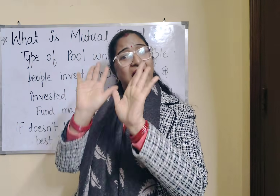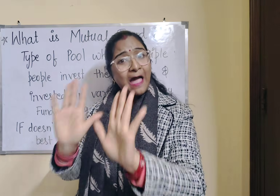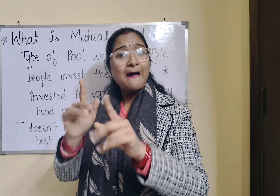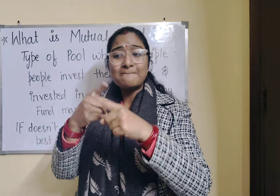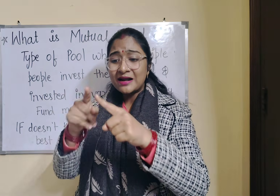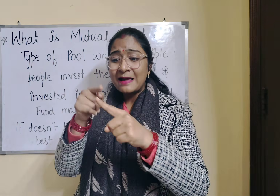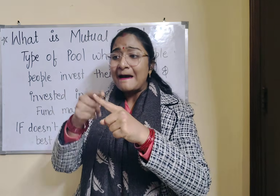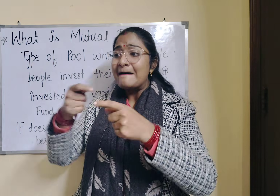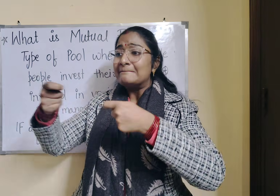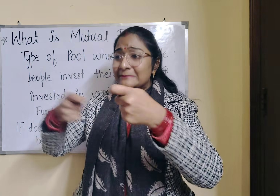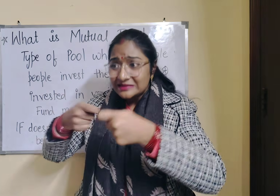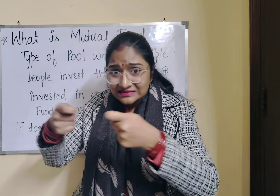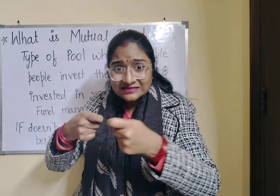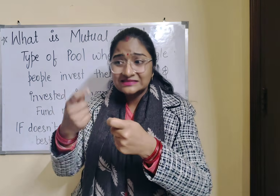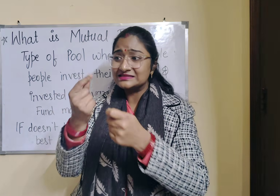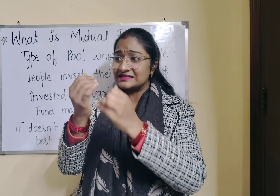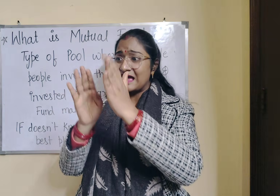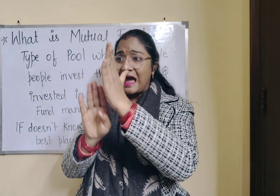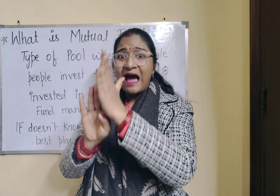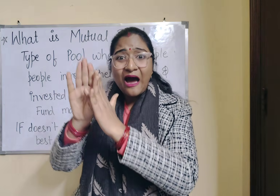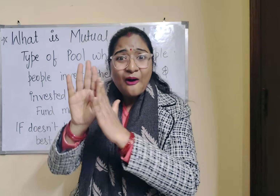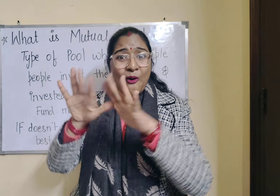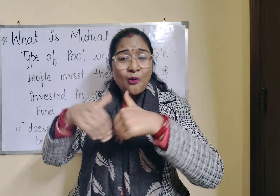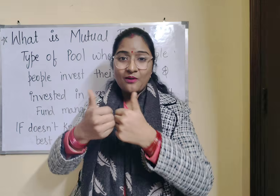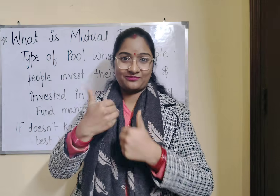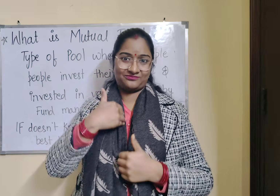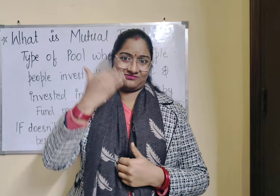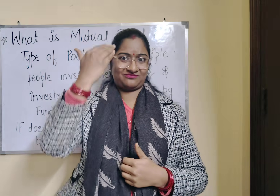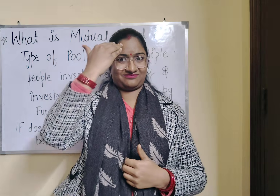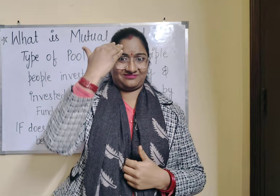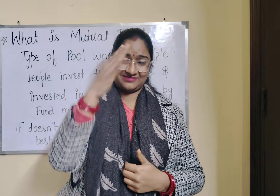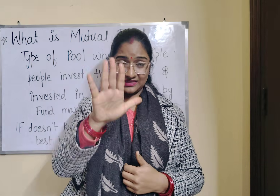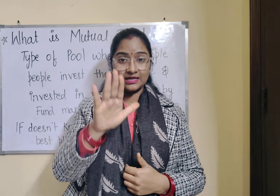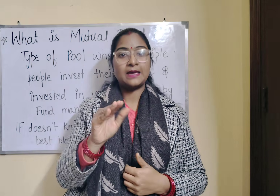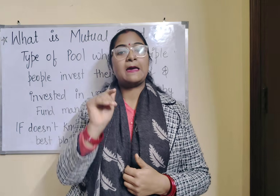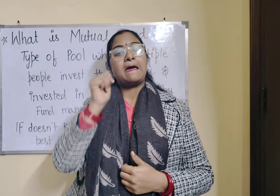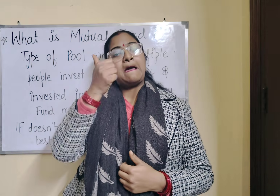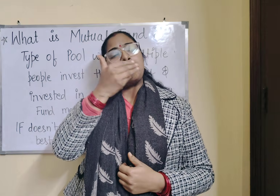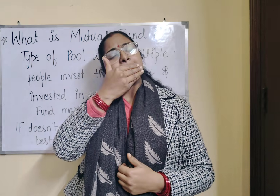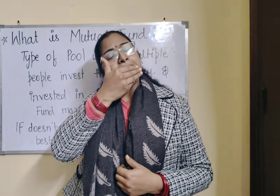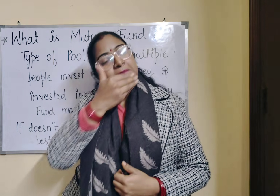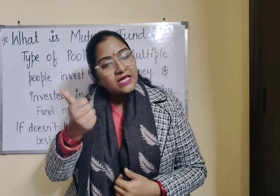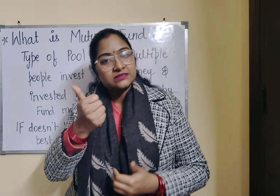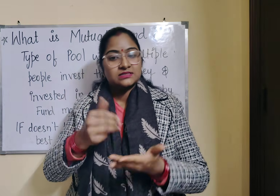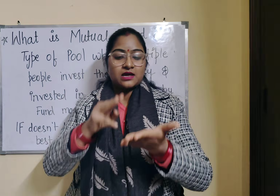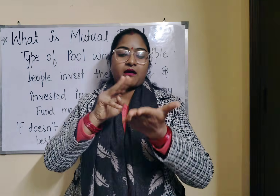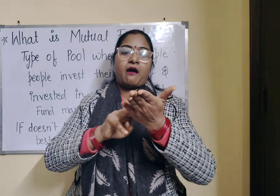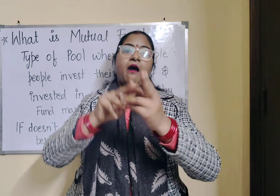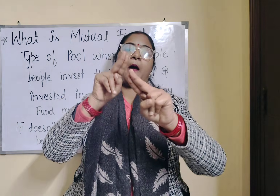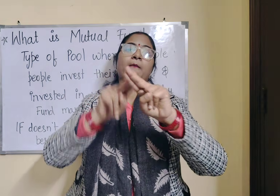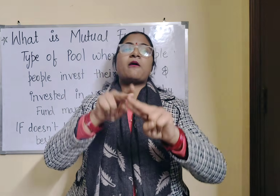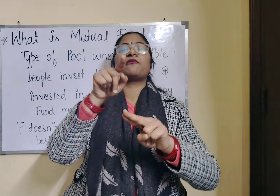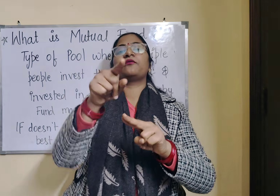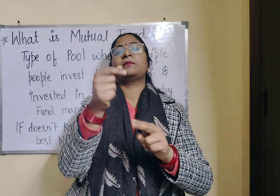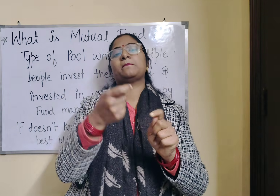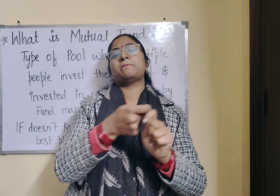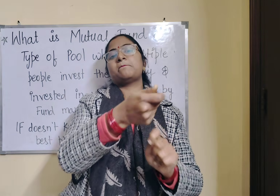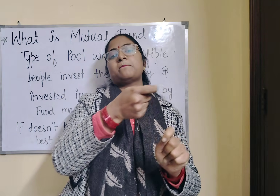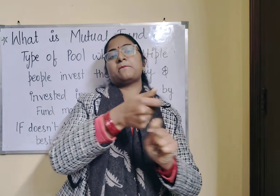बोला कि स्टॉक मार्केट बहुत अच्छा है, पैसा लगाओ। ठीक है, अच्छा है, बट मुझे ये नहीं पता कि उसमें पैसे कैसे लगाने, कैसे ग्रोथ करता है। तो